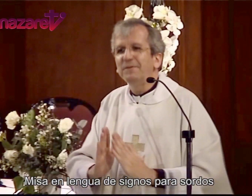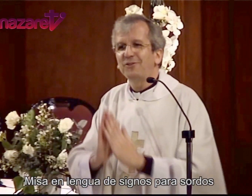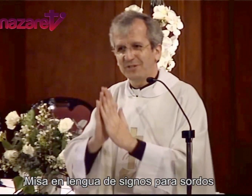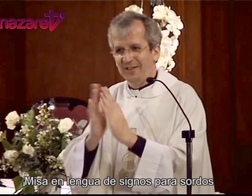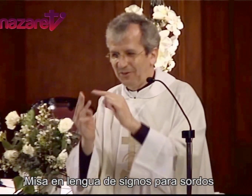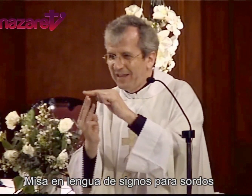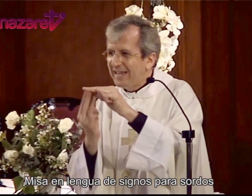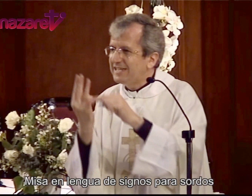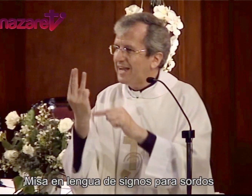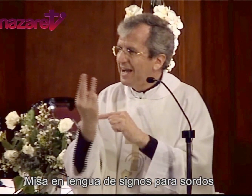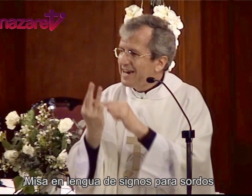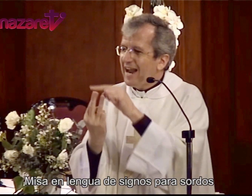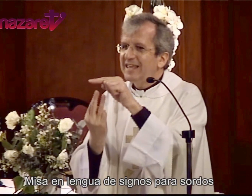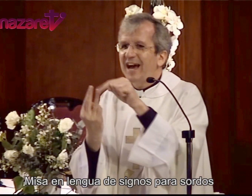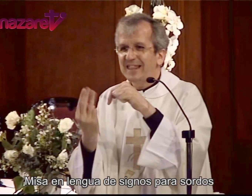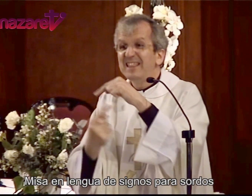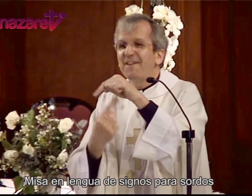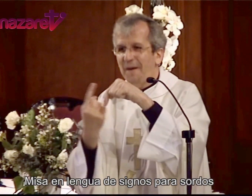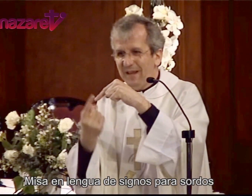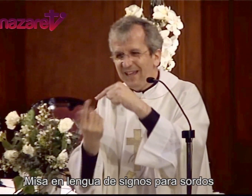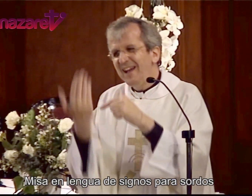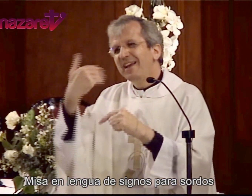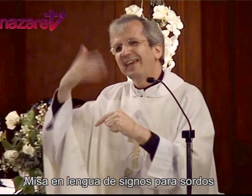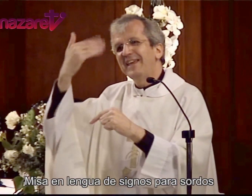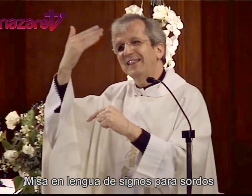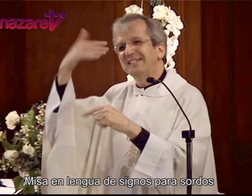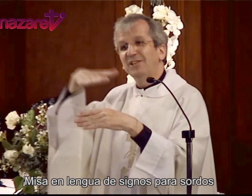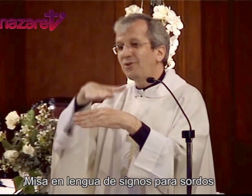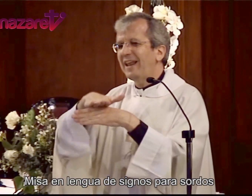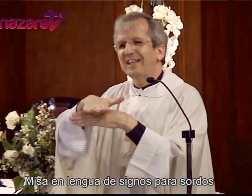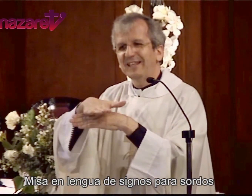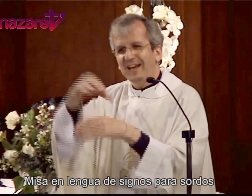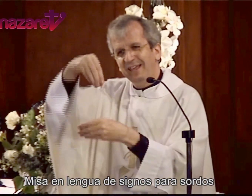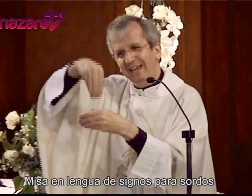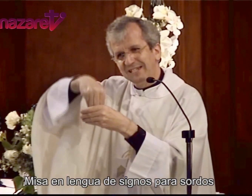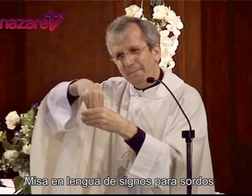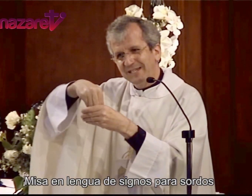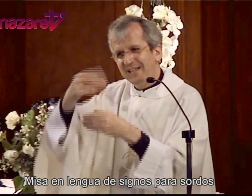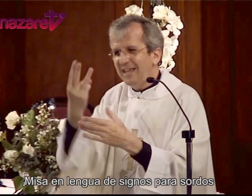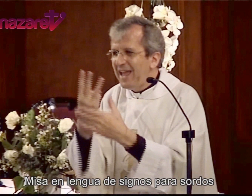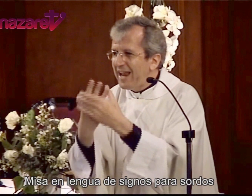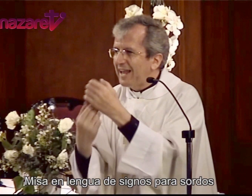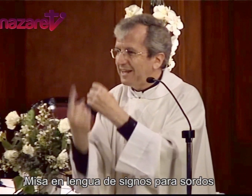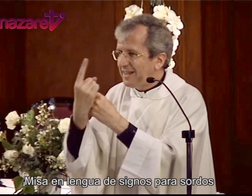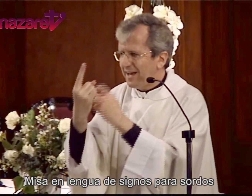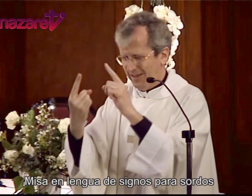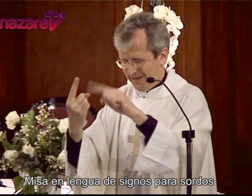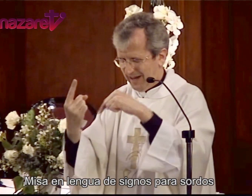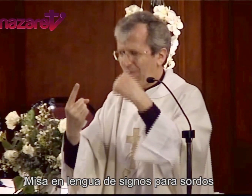Espíritu Santo Es esa realidad De familia Que ya desde Toda la eternidad Está presente En la Trinidad De la